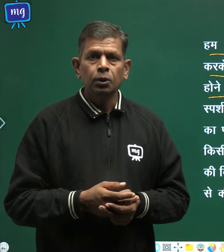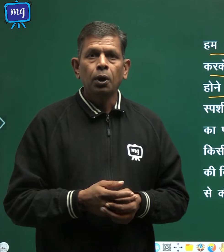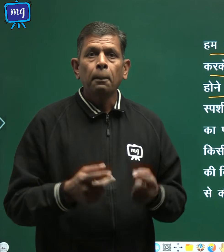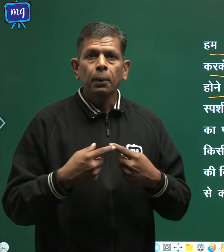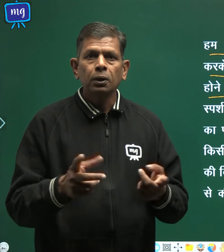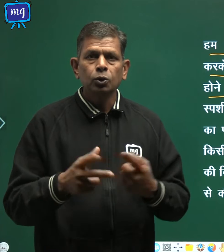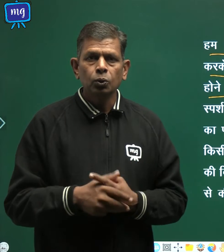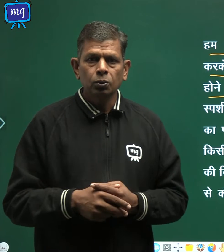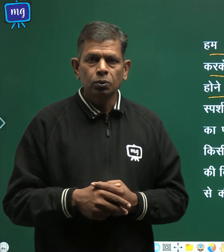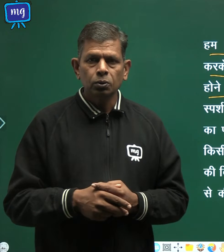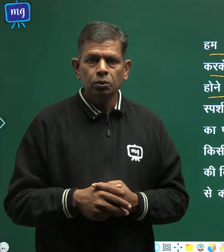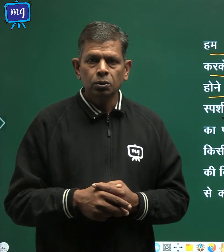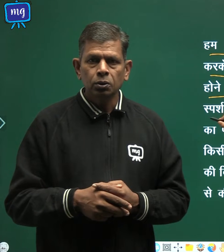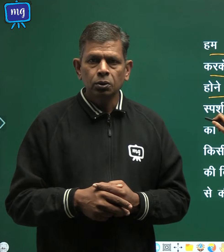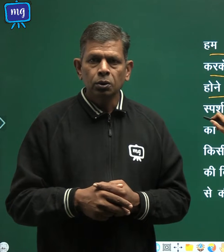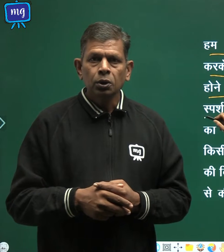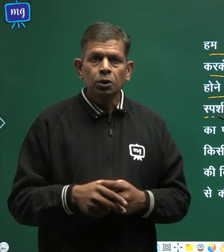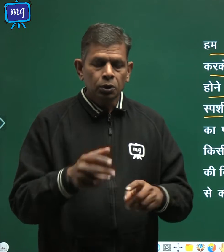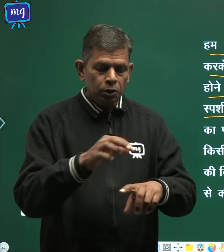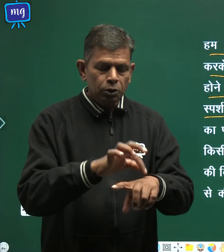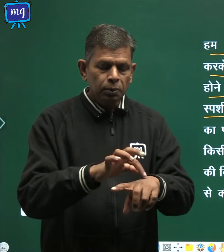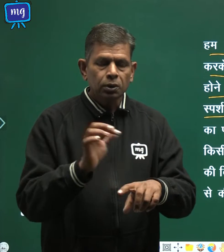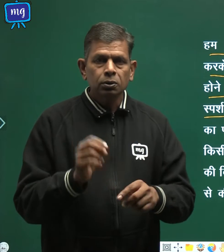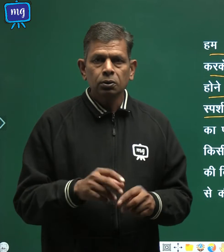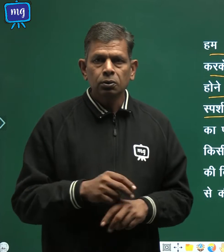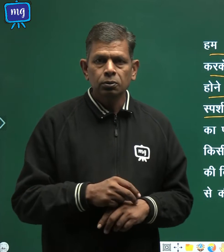परंतु स्पर्श द्वारा